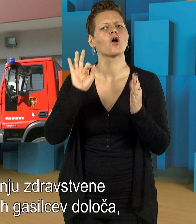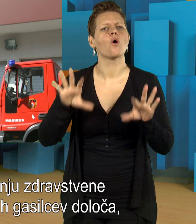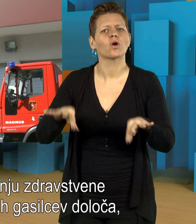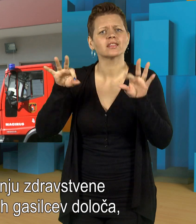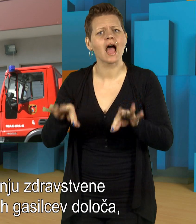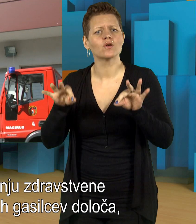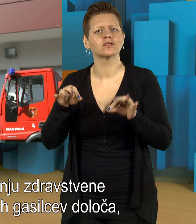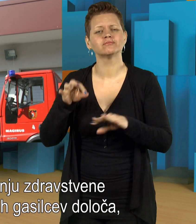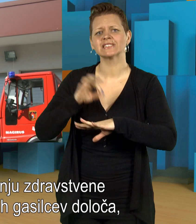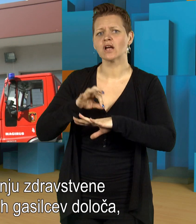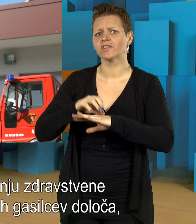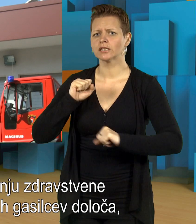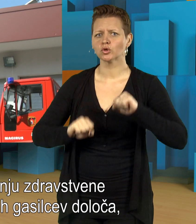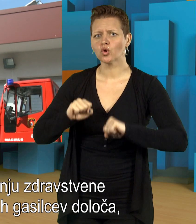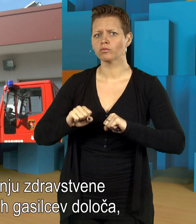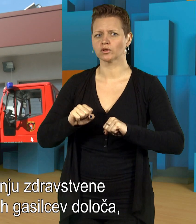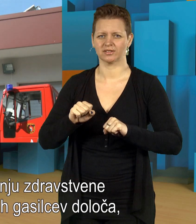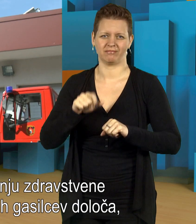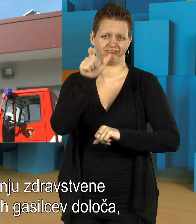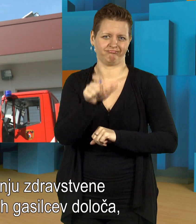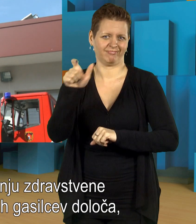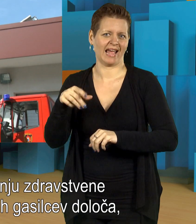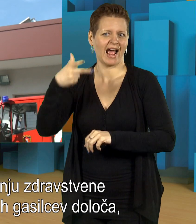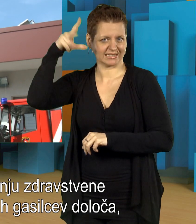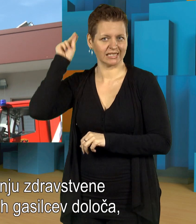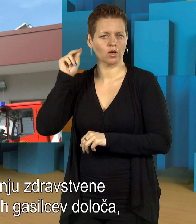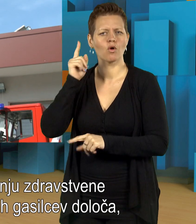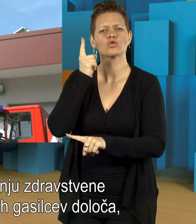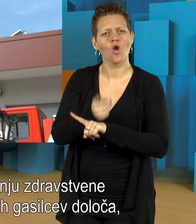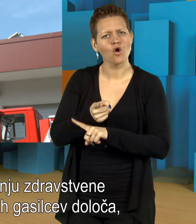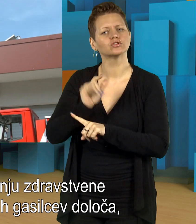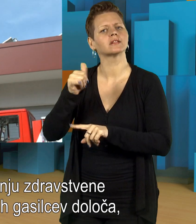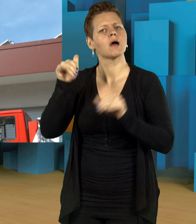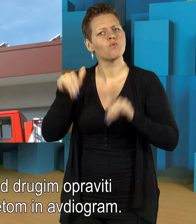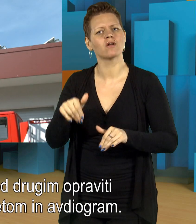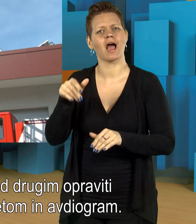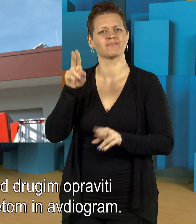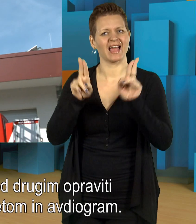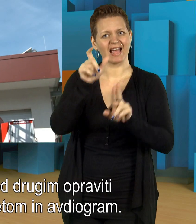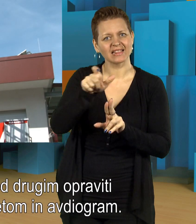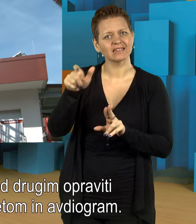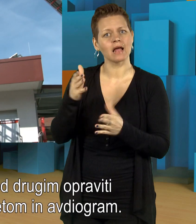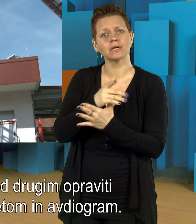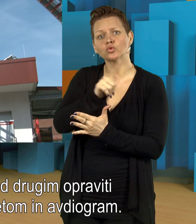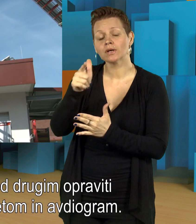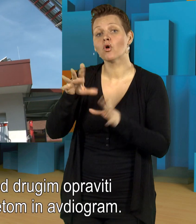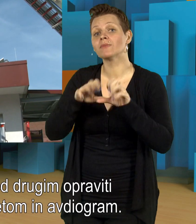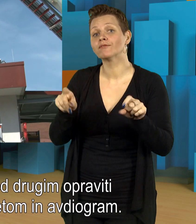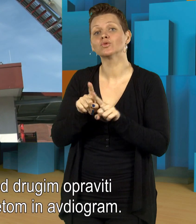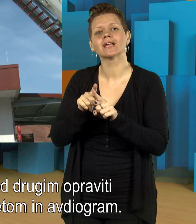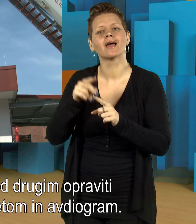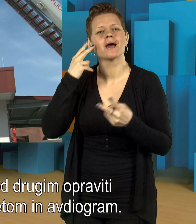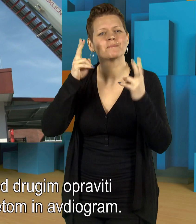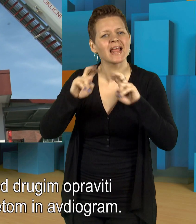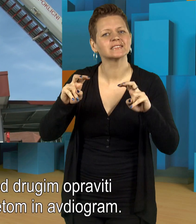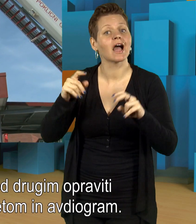Pravilnik o ugotavljanju zdravstvene sposobnosti operativnih gasilcev določa, da mora kandidat med drugim opraviti preiskavo sluha